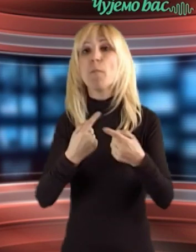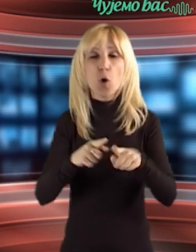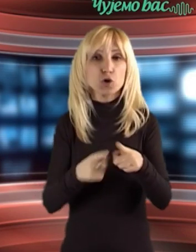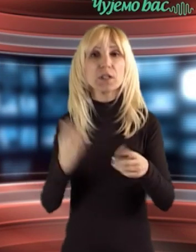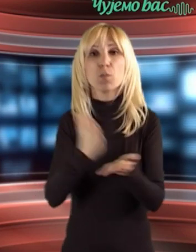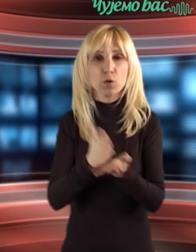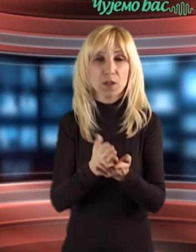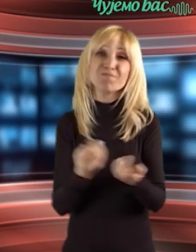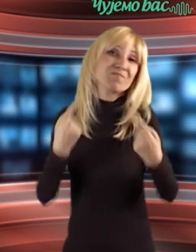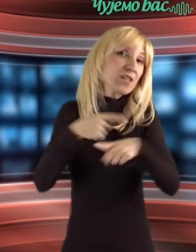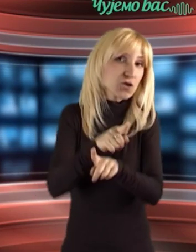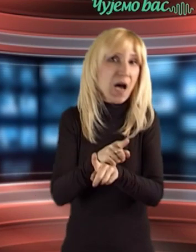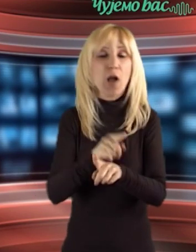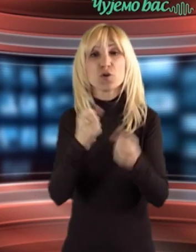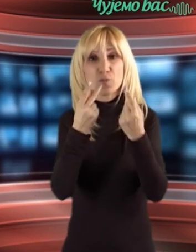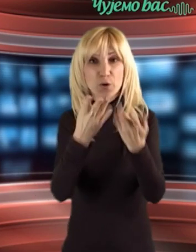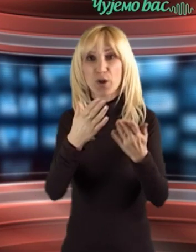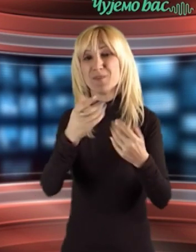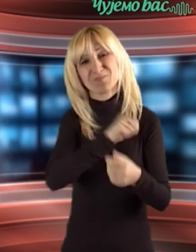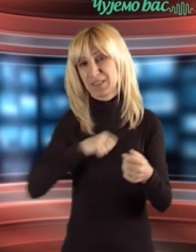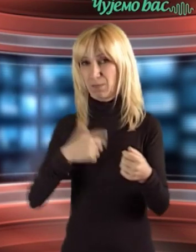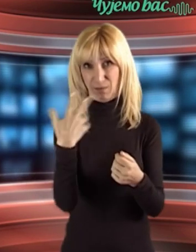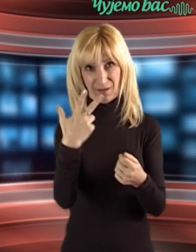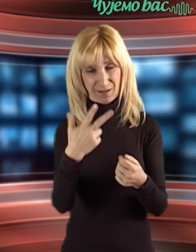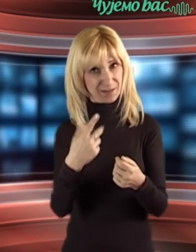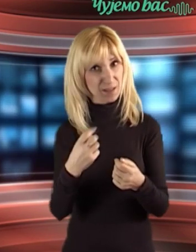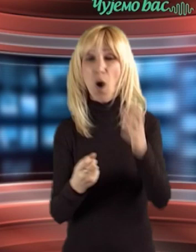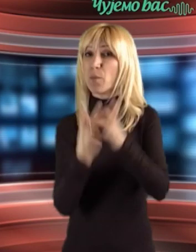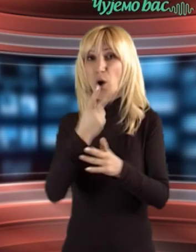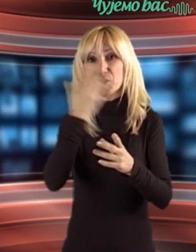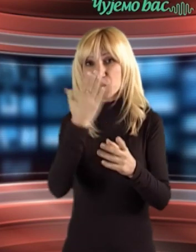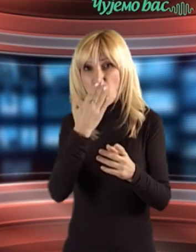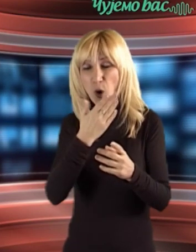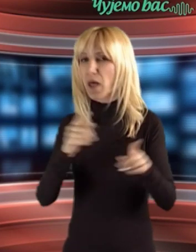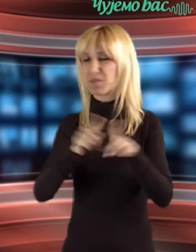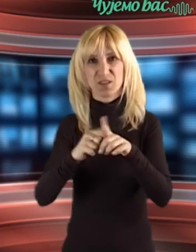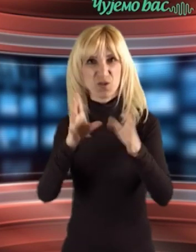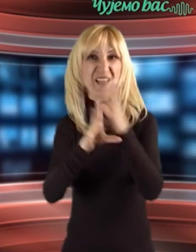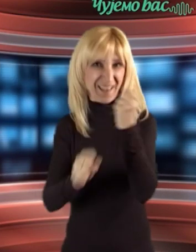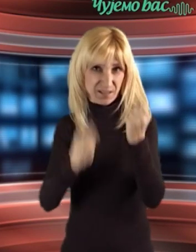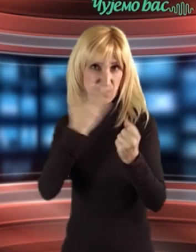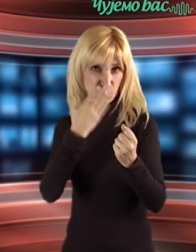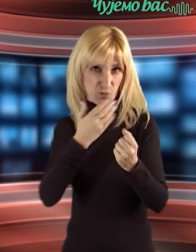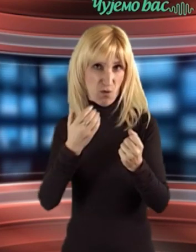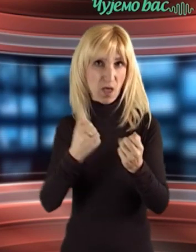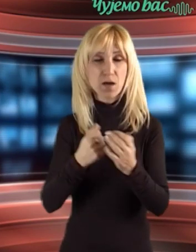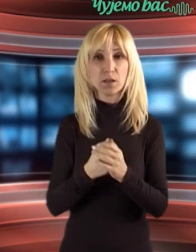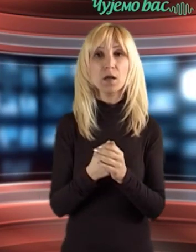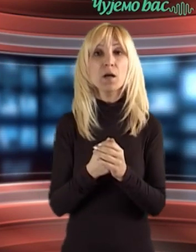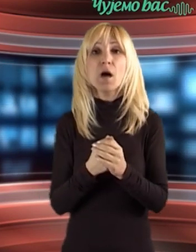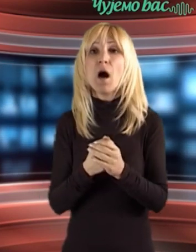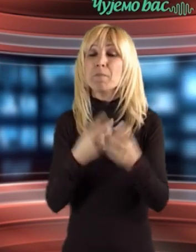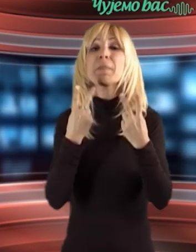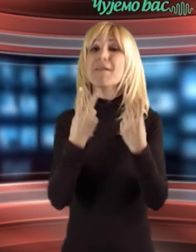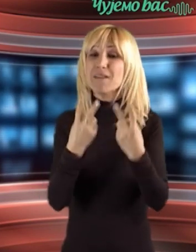u ovoj školi. Nažalost, ograničen je broj i prolećne i jesenje škole koju organizuje EFSLI. Ono